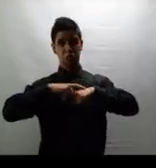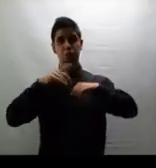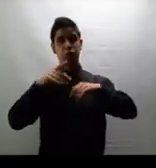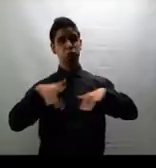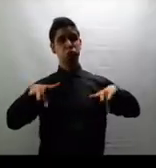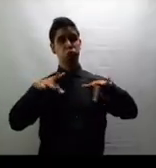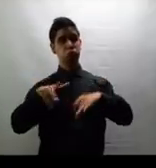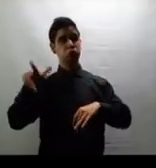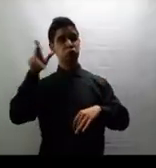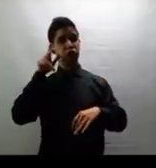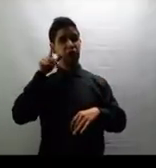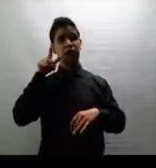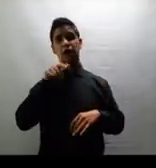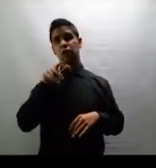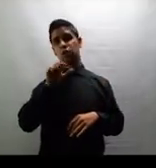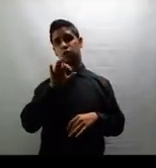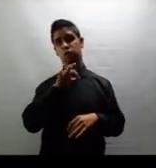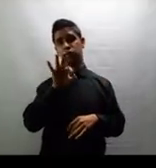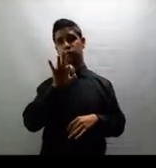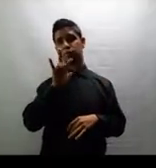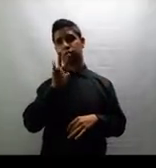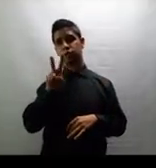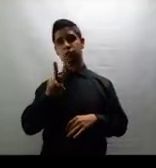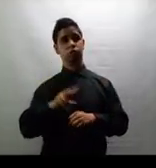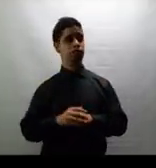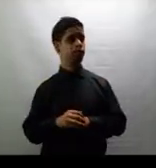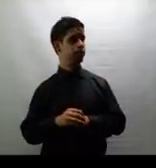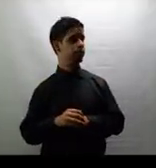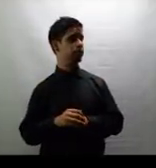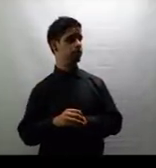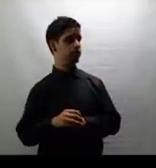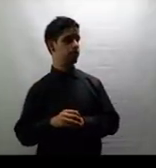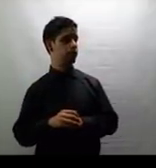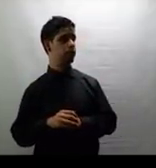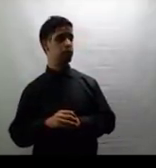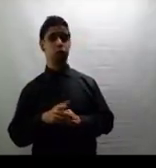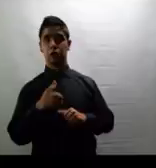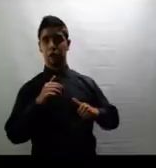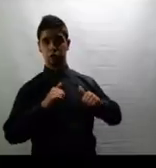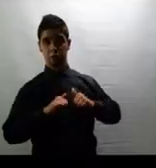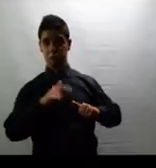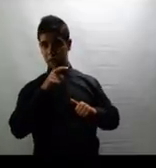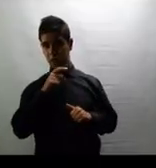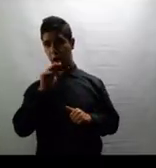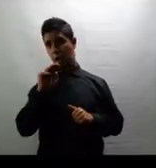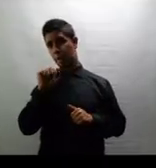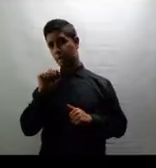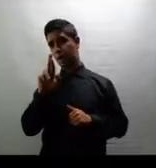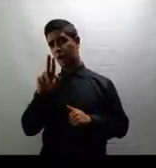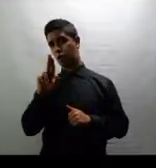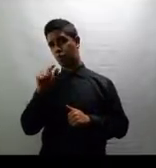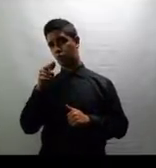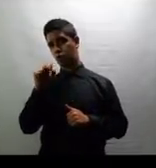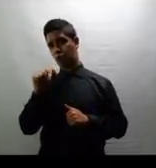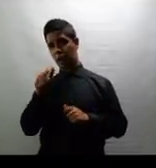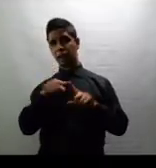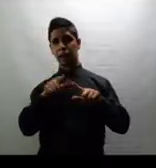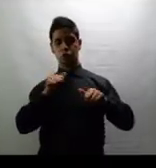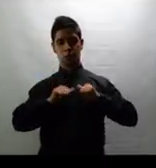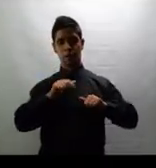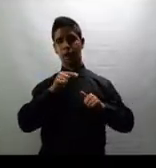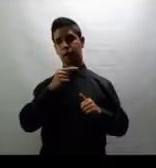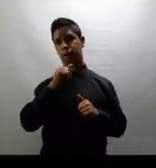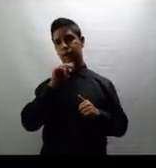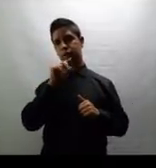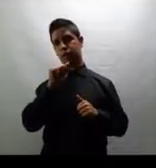elecciones del 72 y fue marc una persona que lo hacía y la galán después estuvo facunda que era